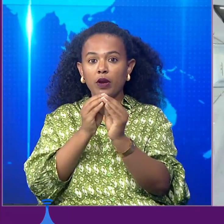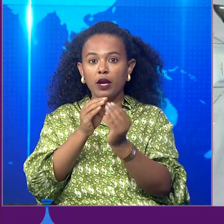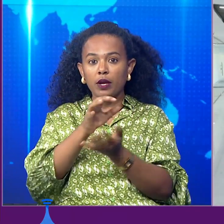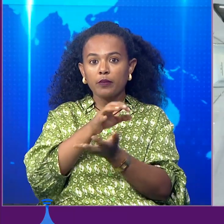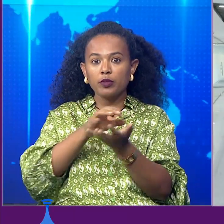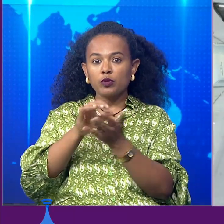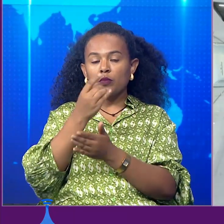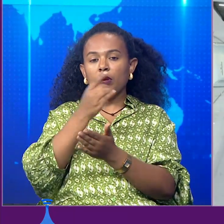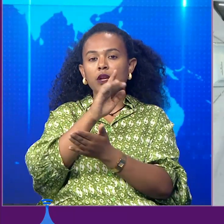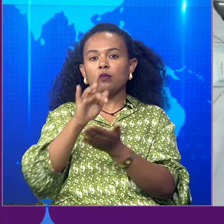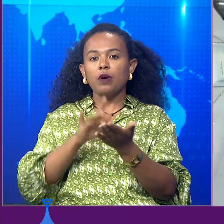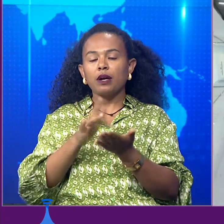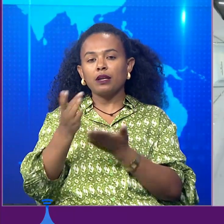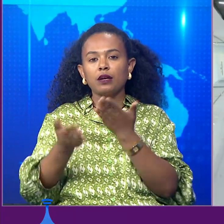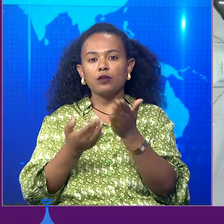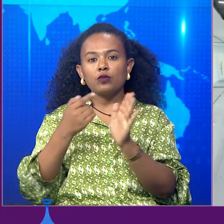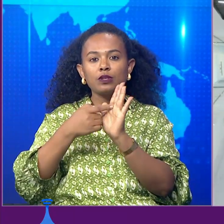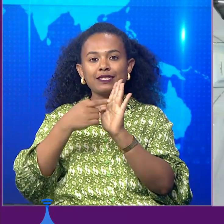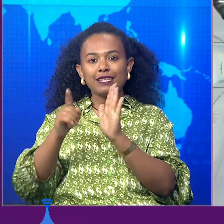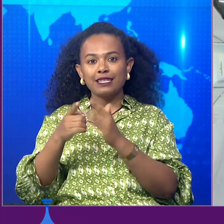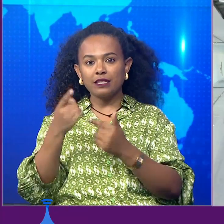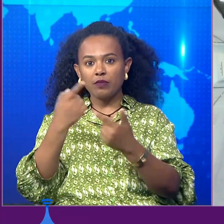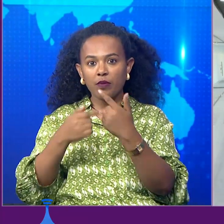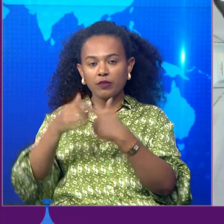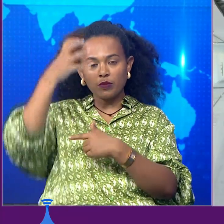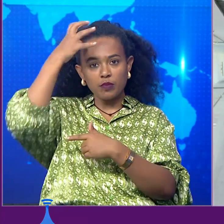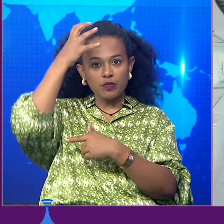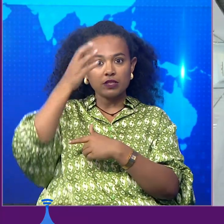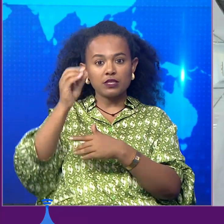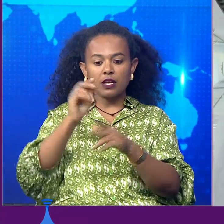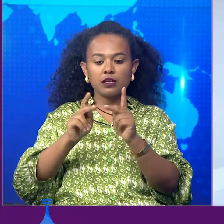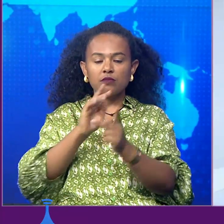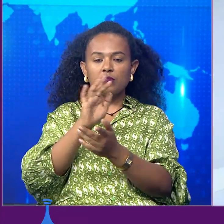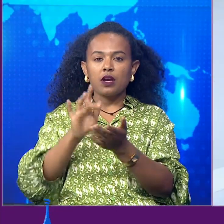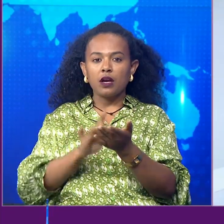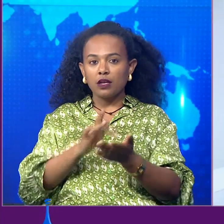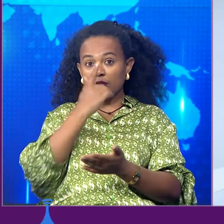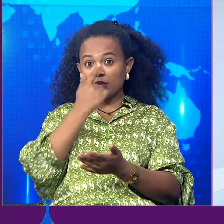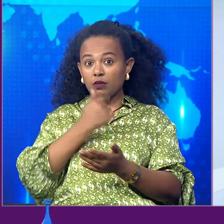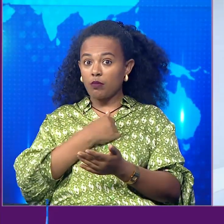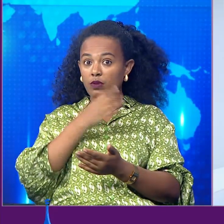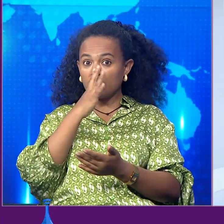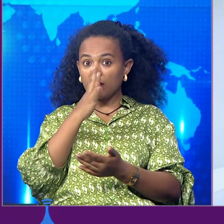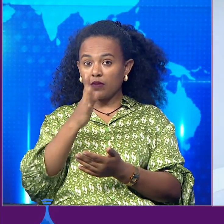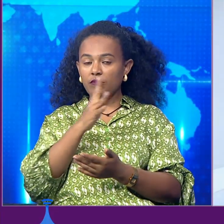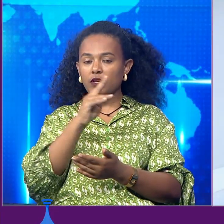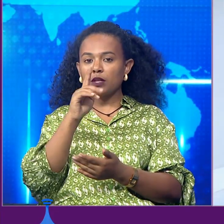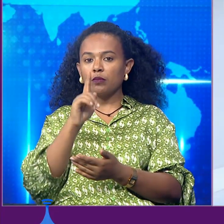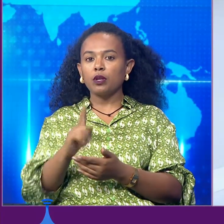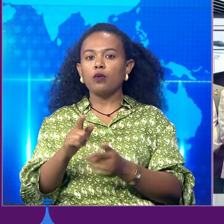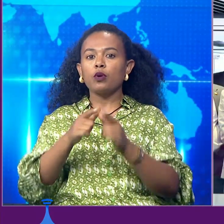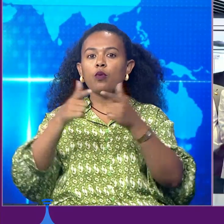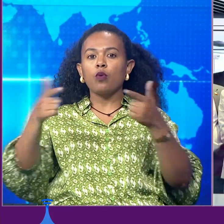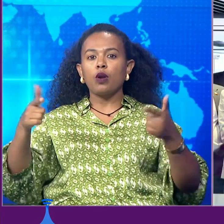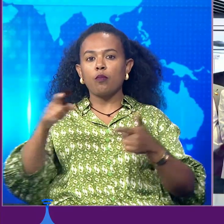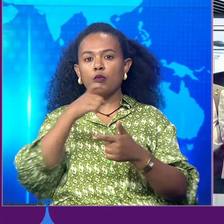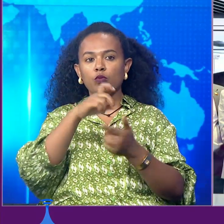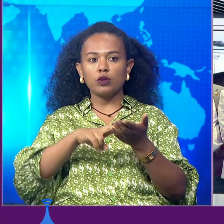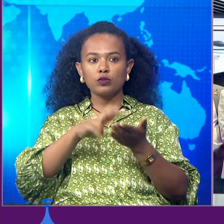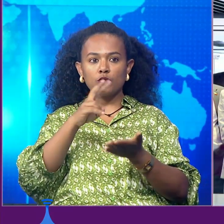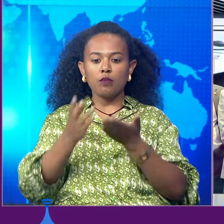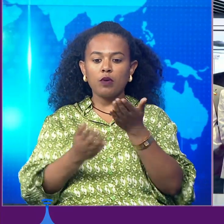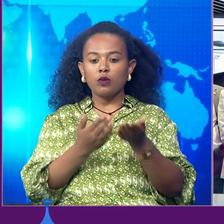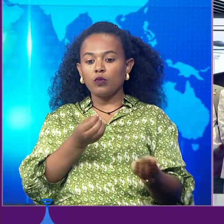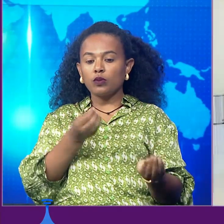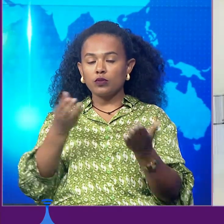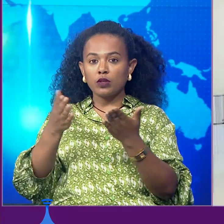የአንድ ማዕከል አገልግሎት ግልጸኝነትን በማስፈን በመንግስትና ህዝብ መካከል መተማመን ለመፍጠር ሚናው የጎላ መሆኑን አንስተዋል። በአገልግሎት አሰጣጥ